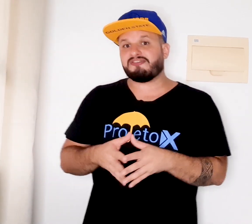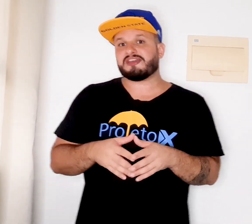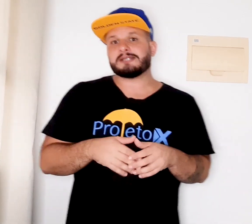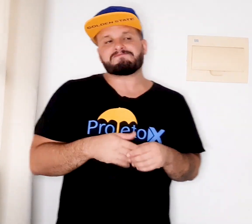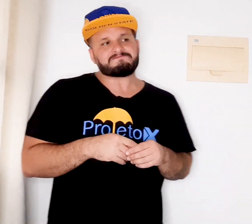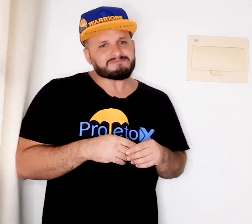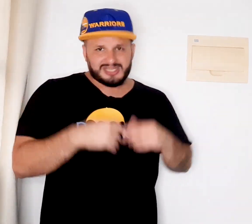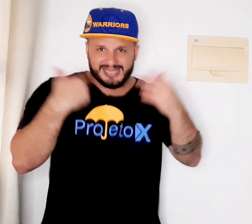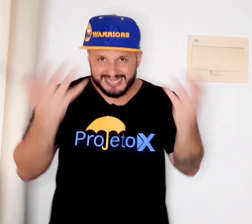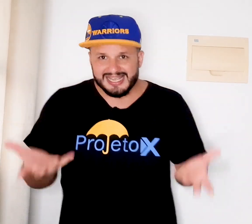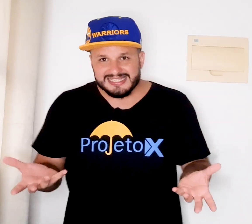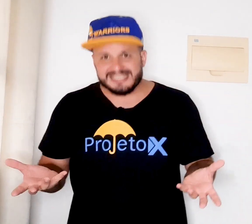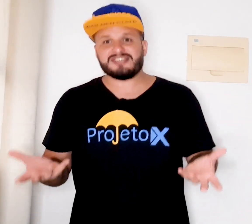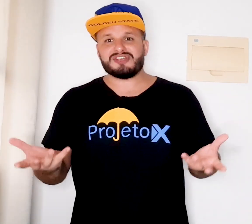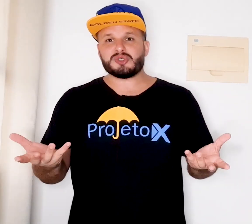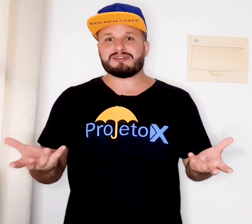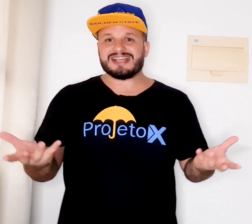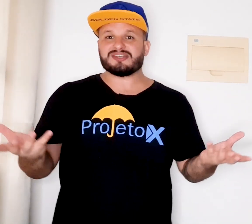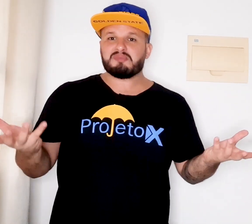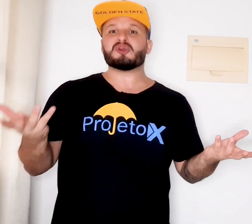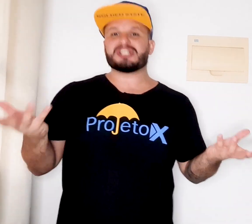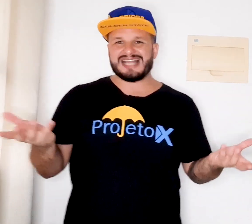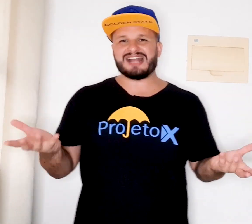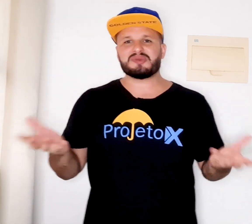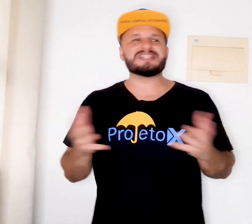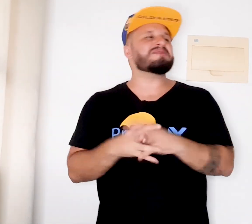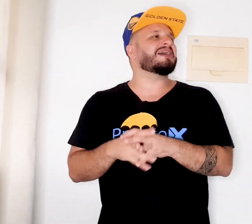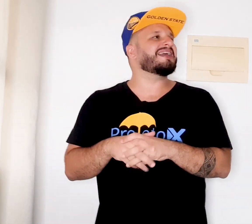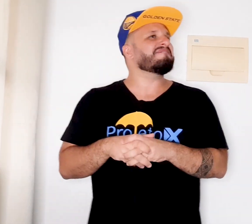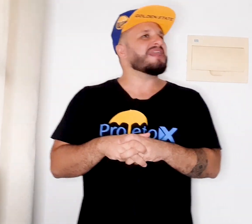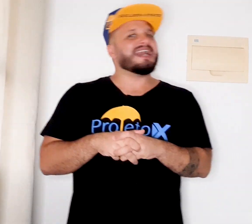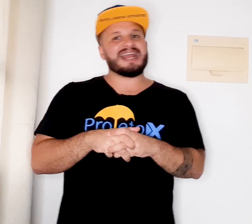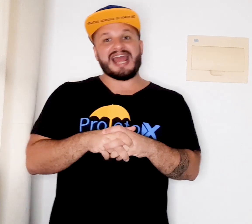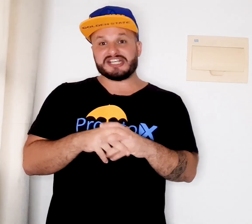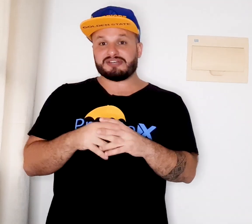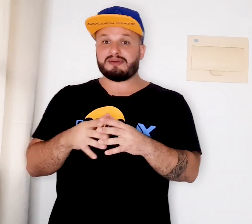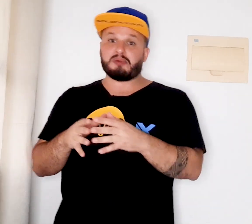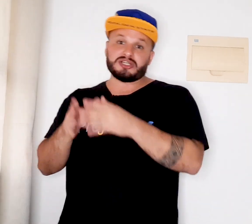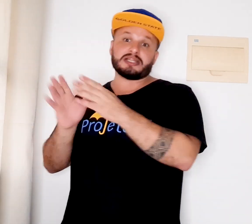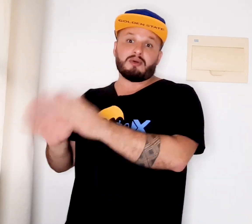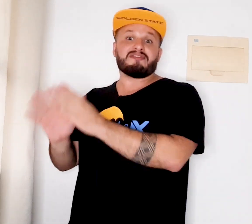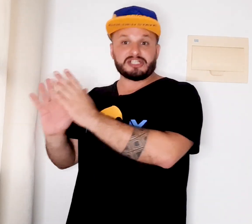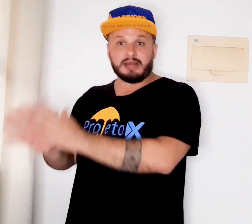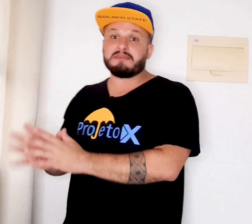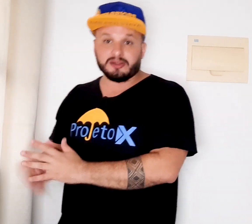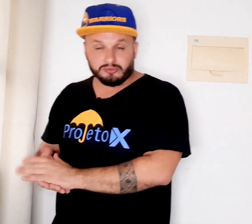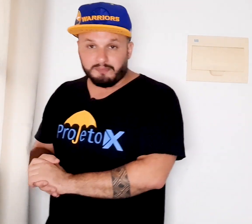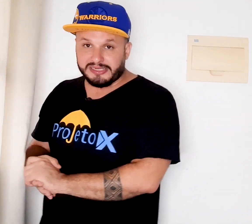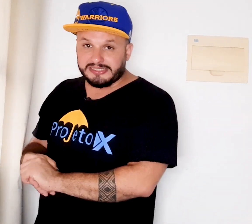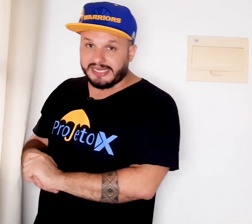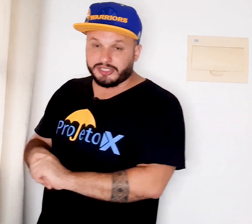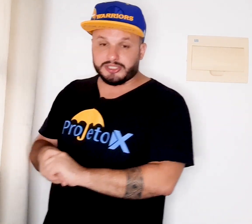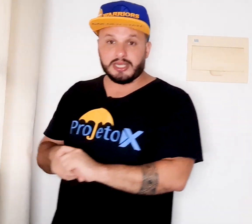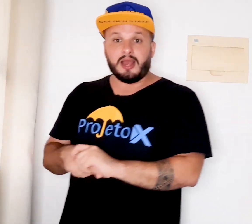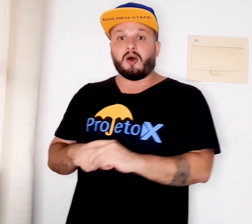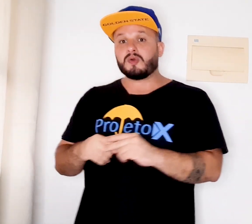sexta-feira, se esse vídeo estiver sendo postado na semana, né, a gente pode ter o afastamento do presidente. Ou